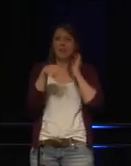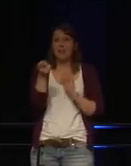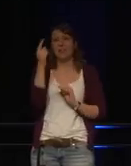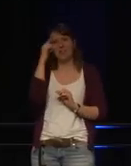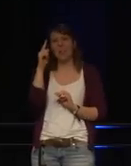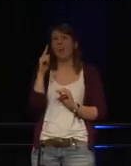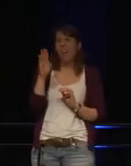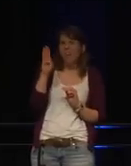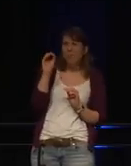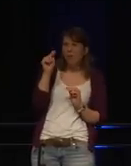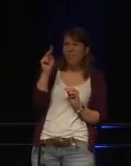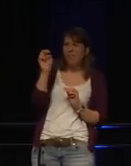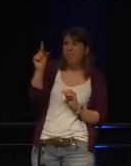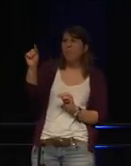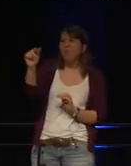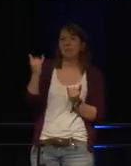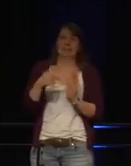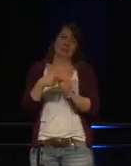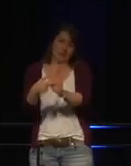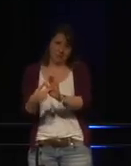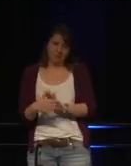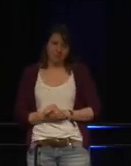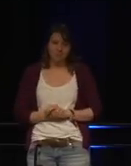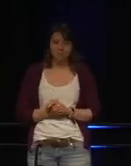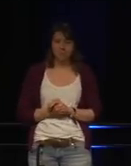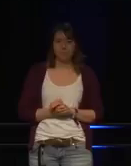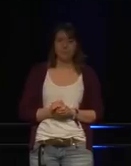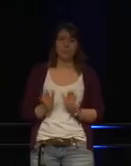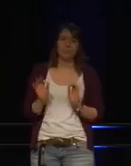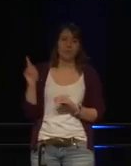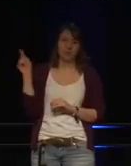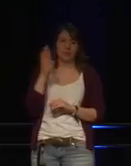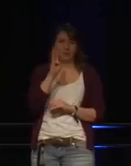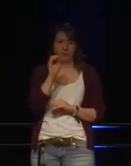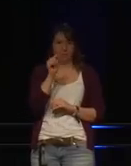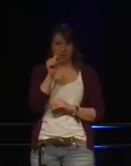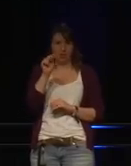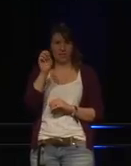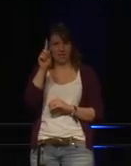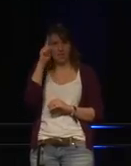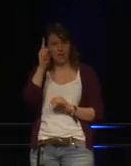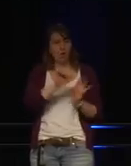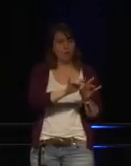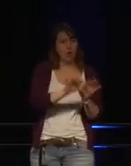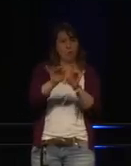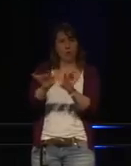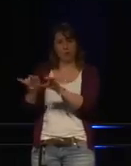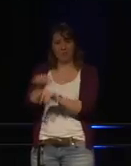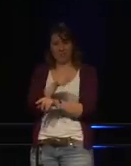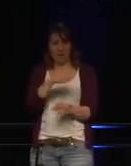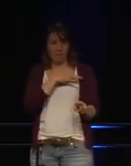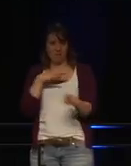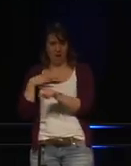he preparado explicaciones y definiciones cortas para que sepáis de qué estoy hablando. Un botnet es una red